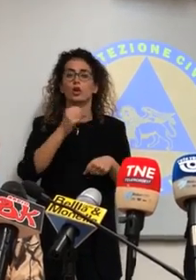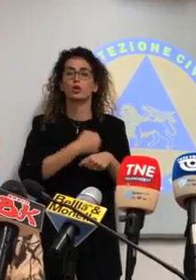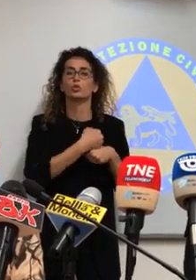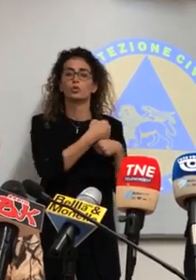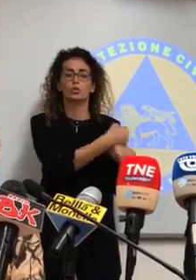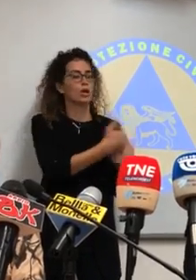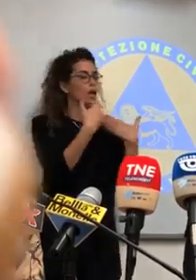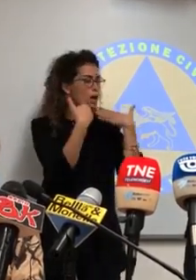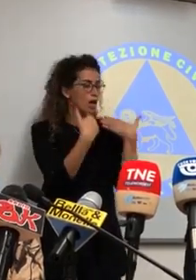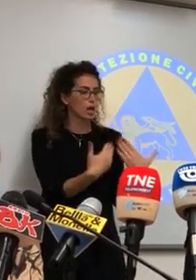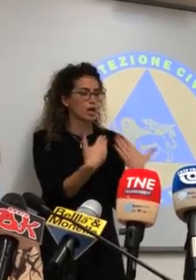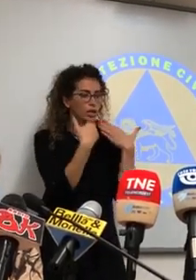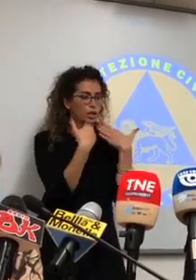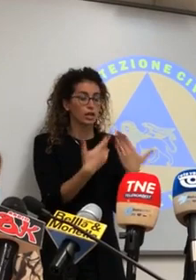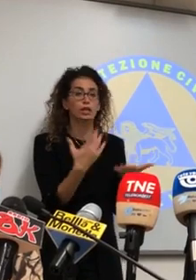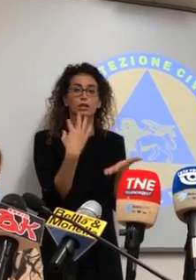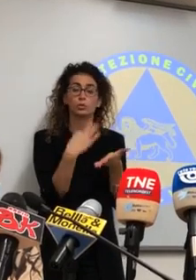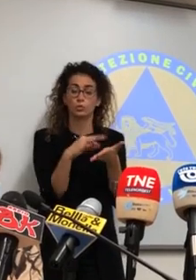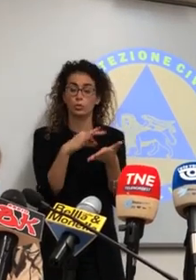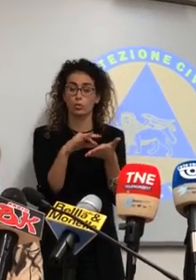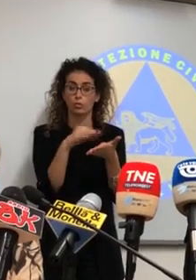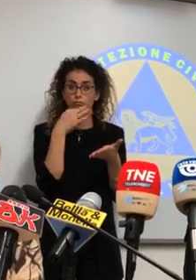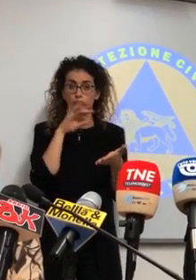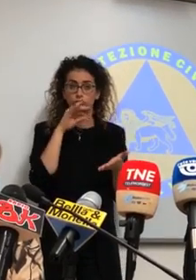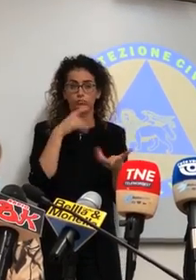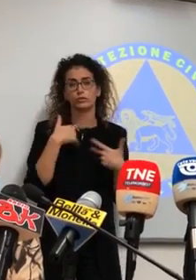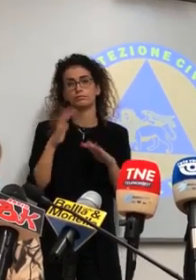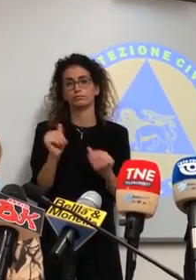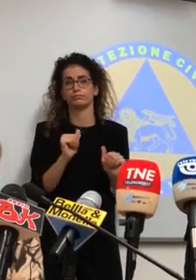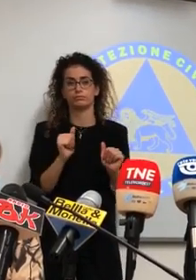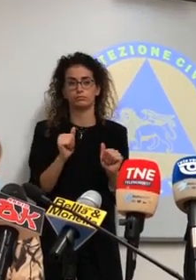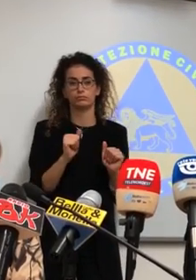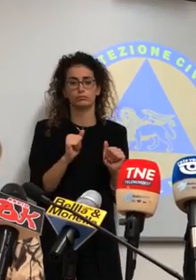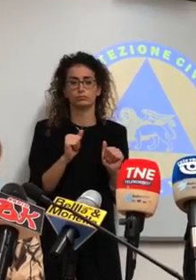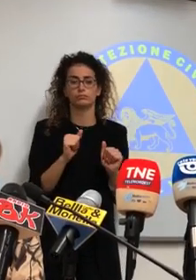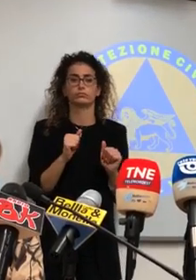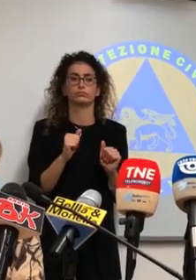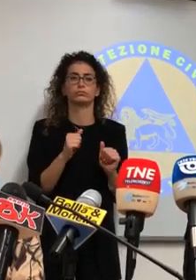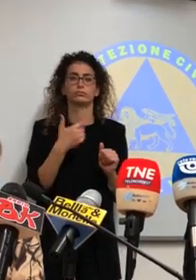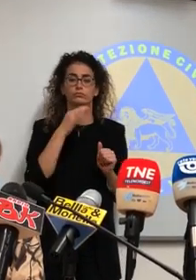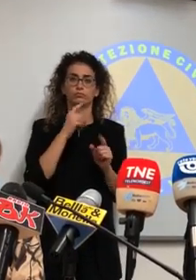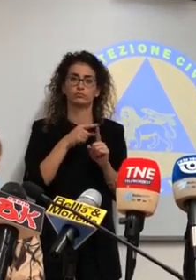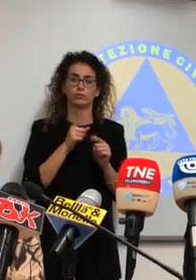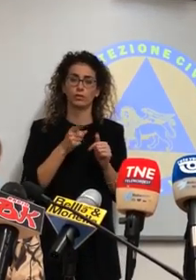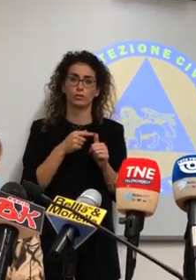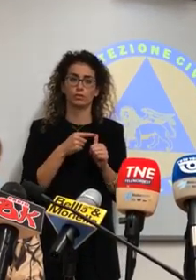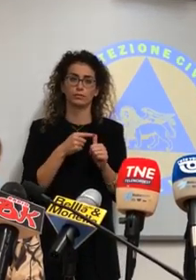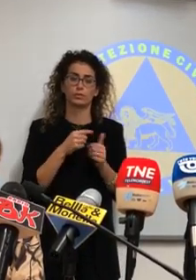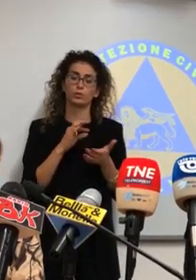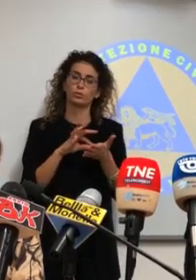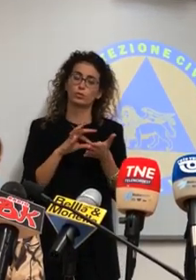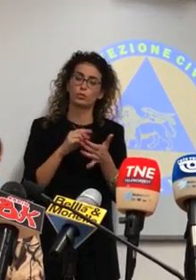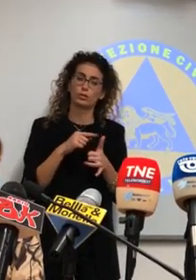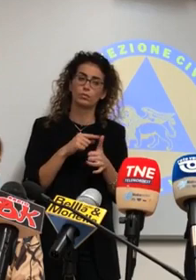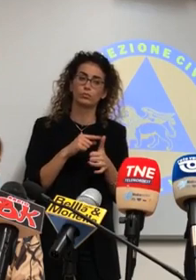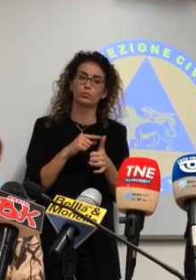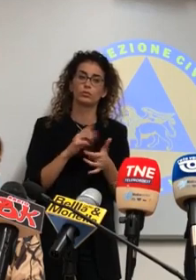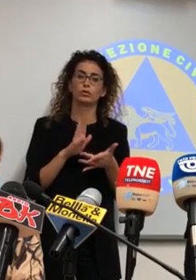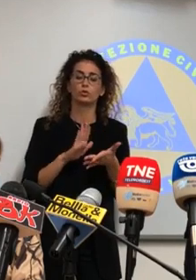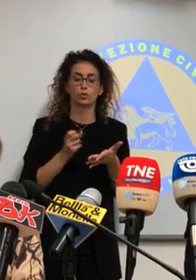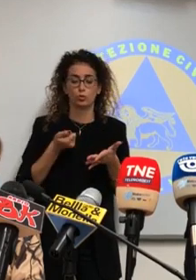che ringrazio, vi parlerà delle scuole, io vi saluto, vi parlerà anche del valore dei